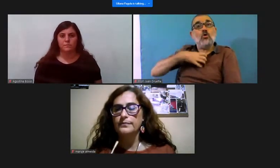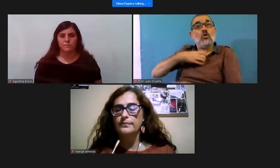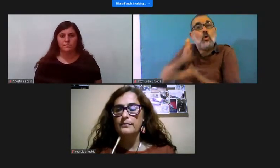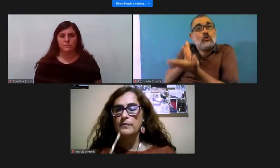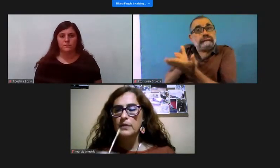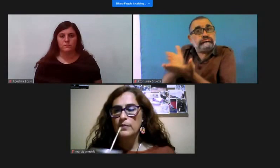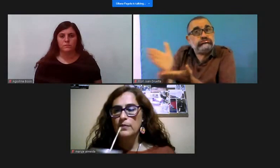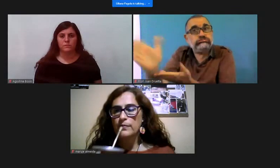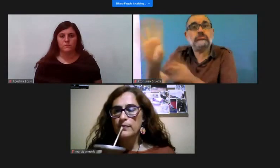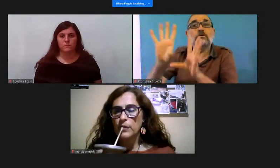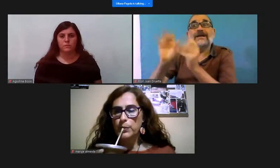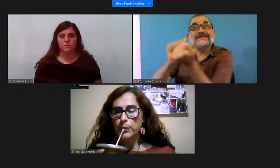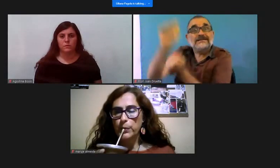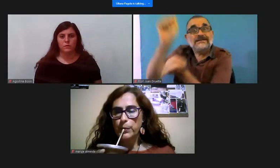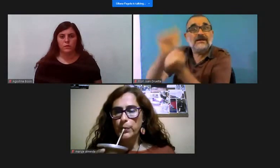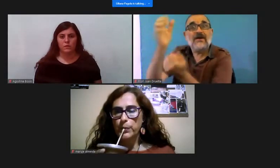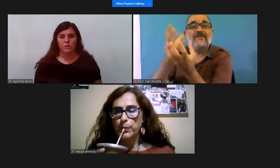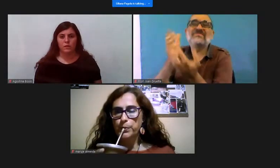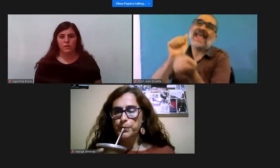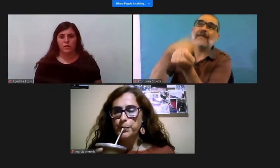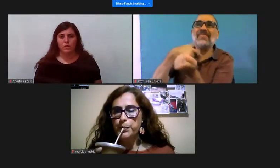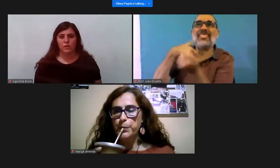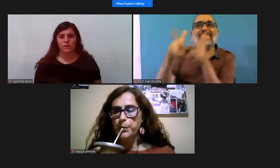preinscribieron un total de 26 personas,